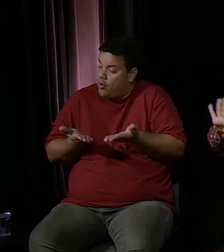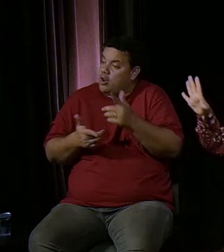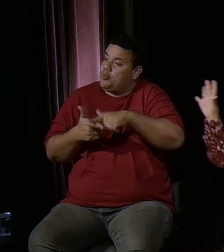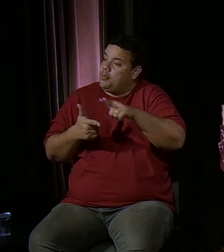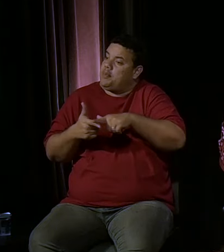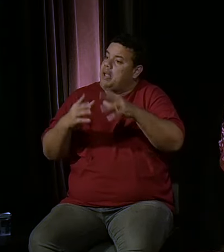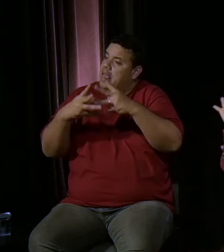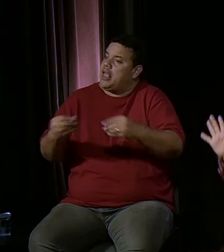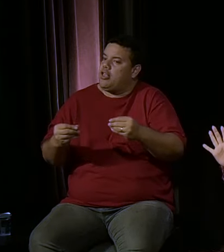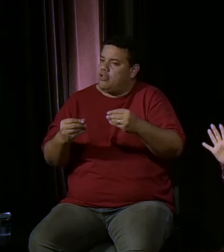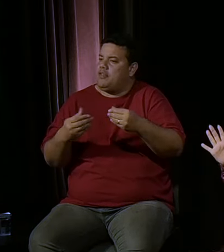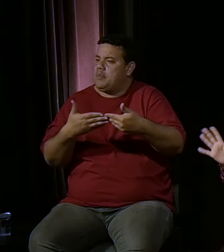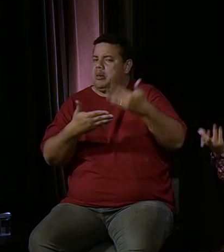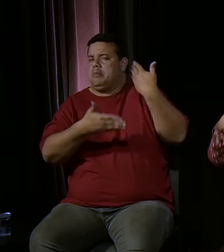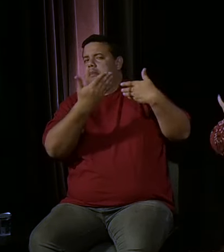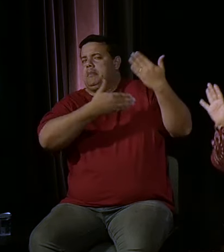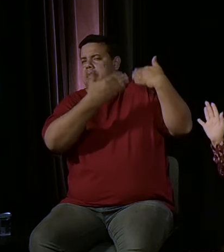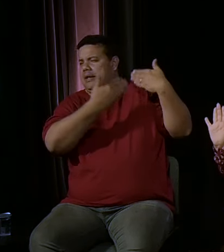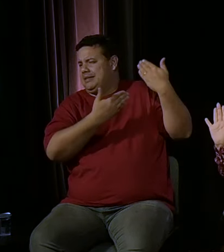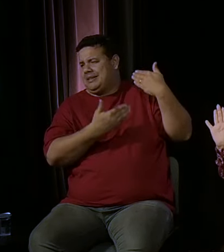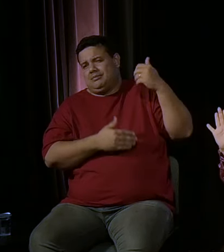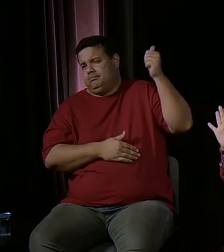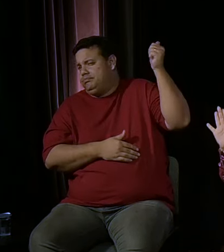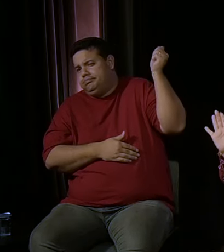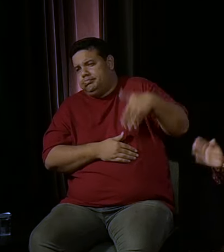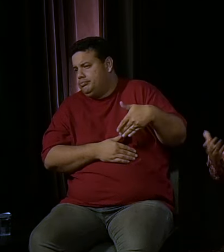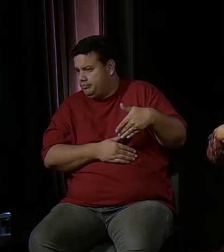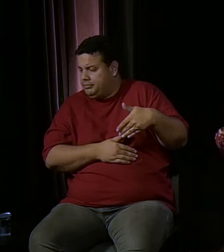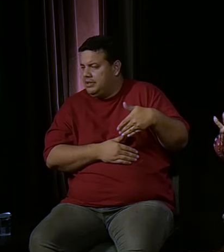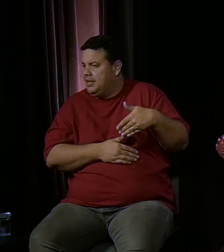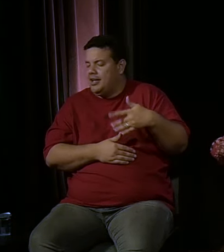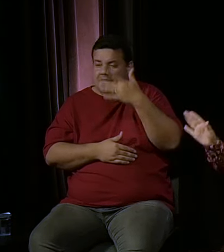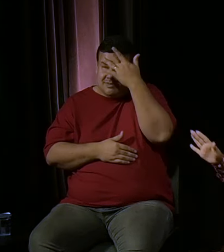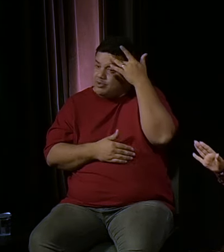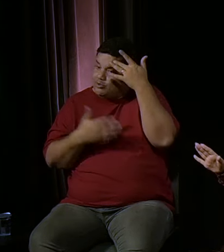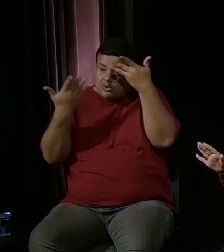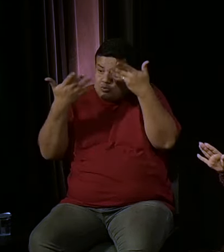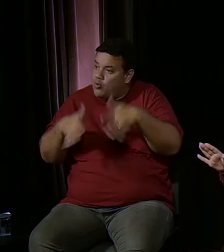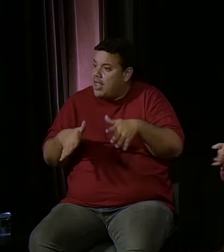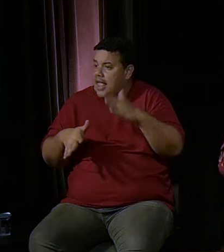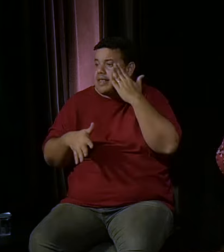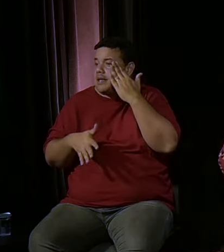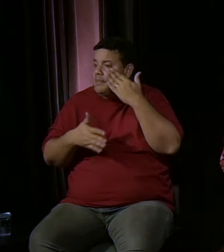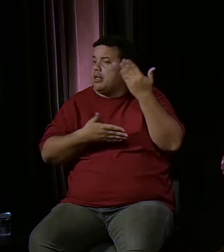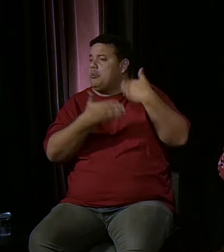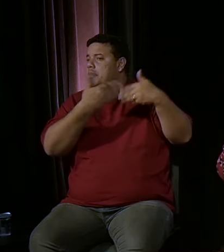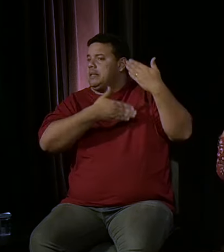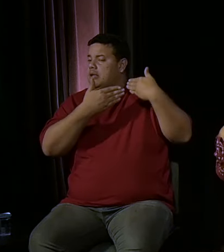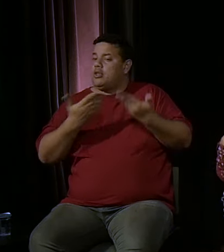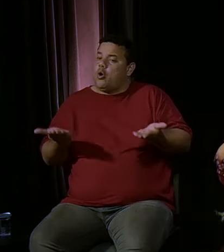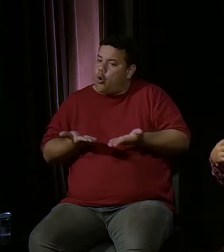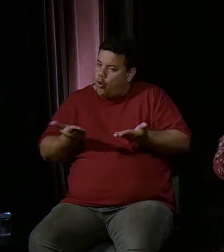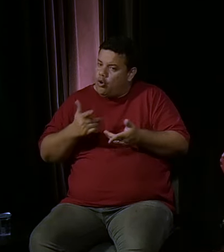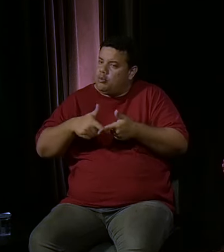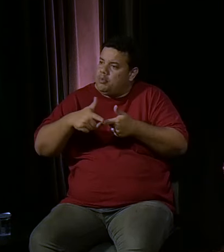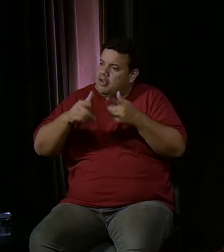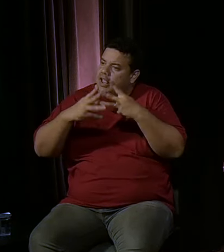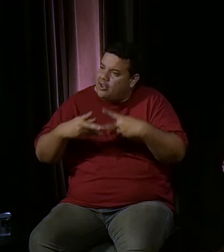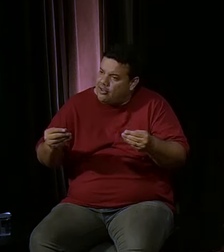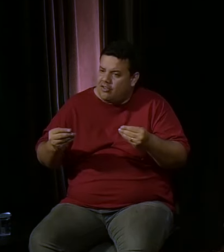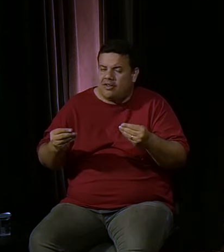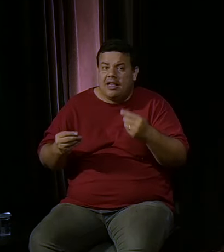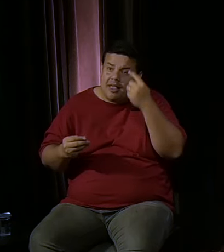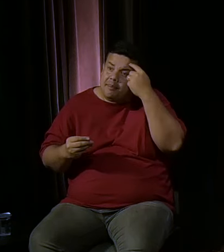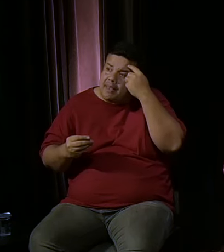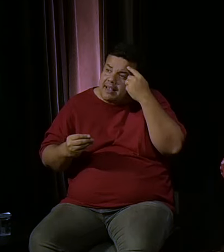contemporâneo, porque o passado foi uma merda, ninguém quer saber de passado, e a gente vai resolver tudo hoje. Aí a gente fica, ai, meu Deus, olha como eu estou